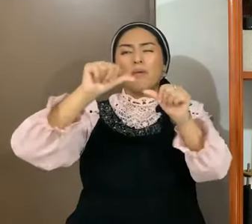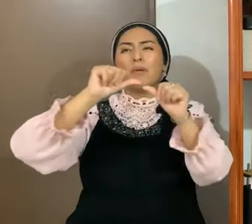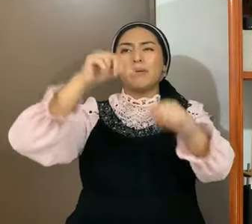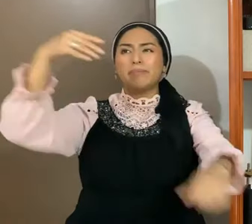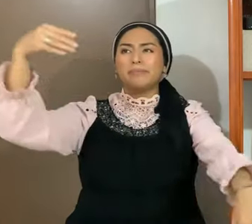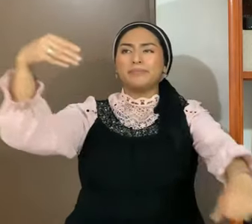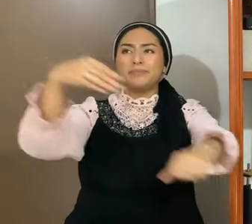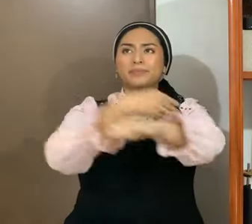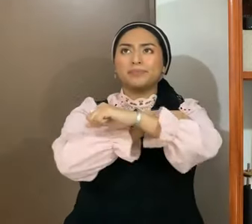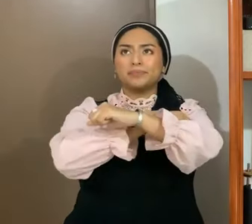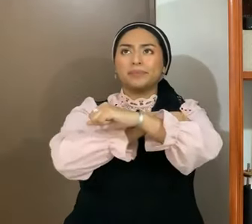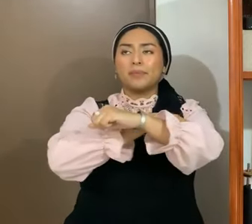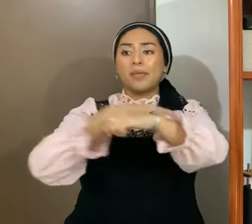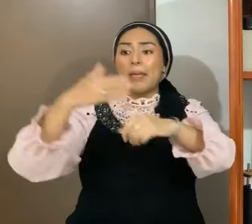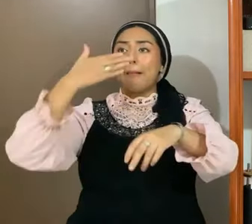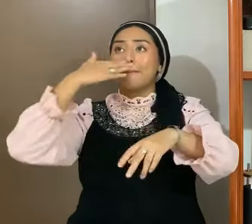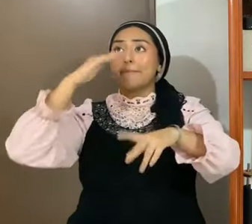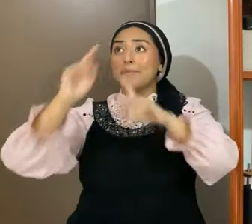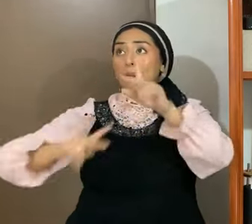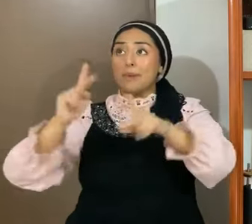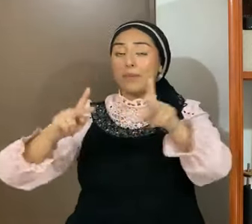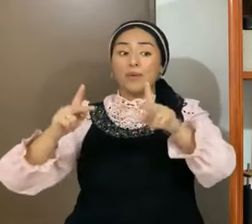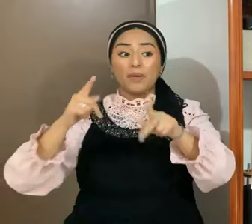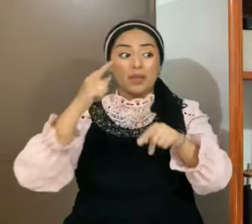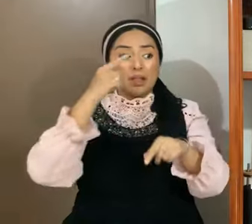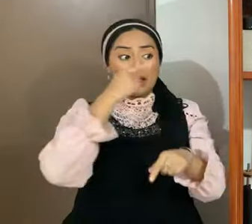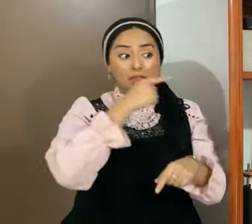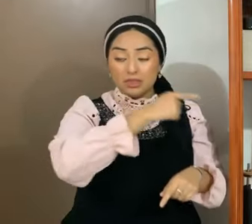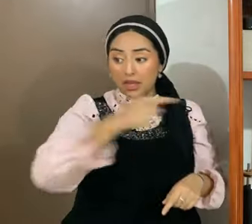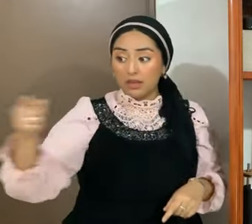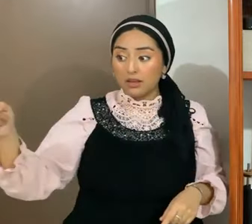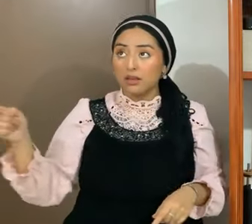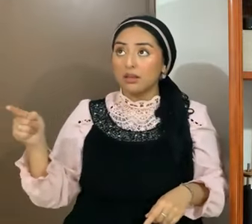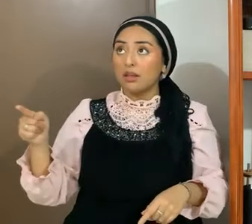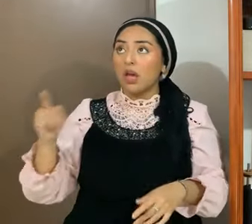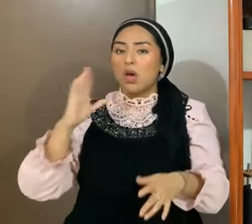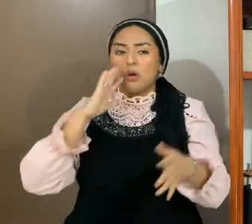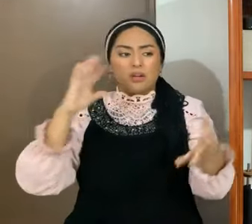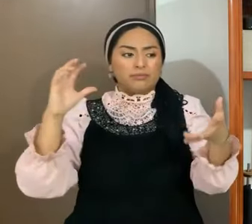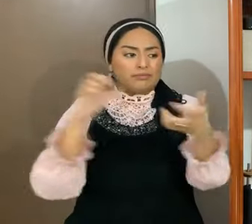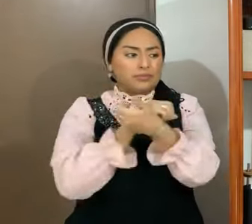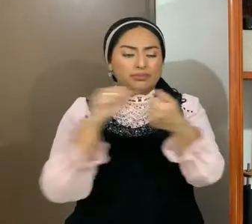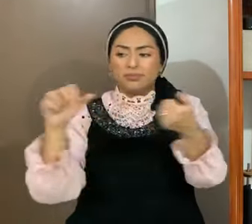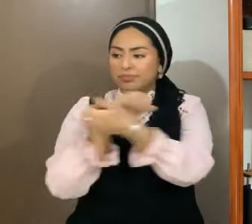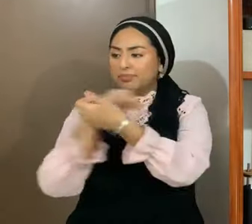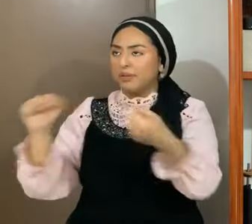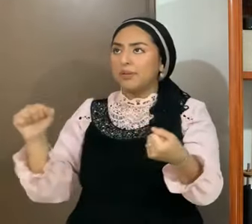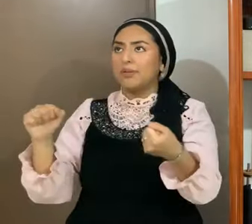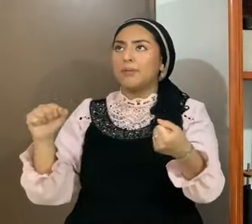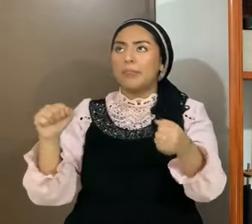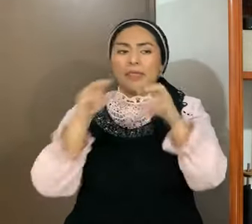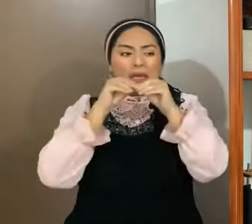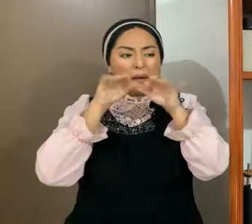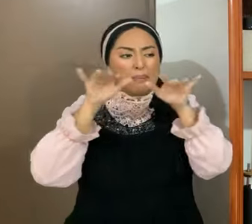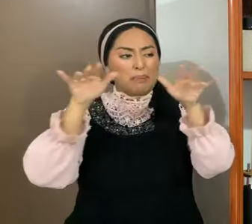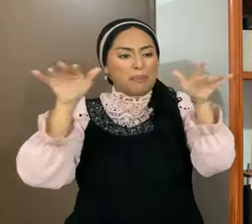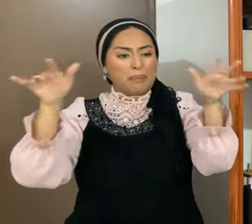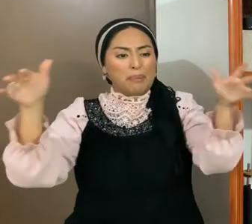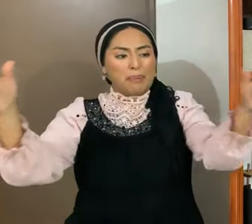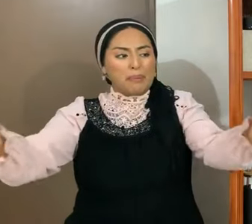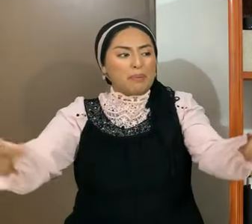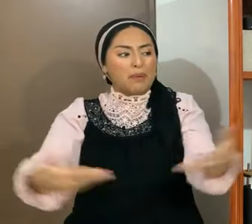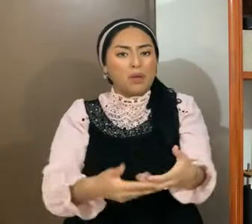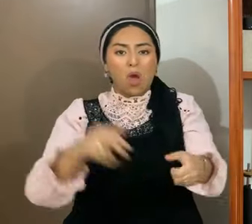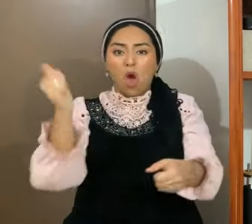todopoderoso. ¿Por qué aquí tus enemigos, oh Yahweh? ¿Por qué aquí perecerán tus enemigos? Serán esparcidos todos los